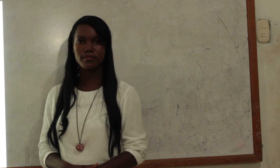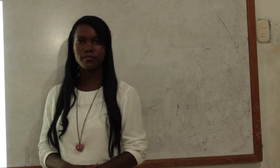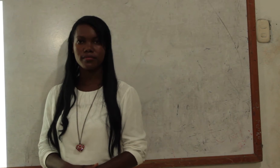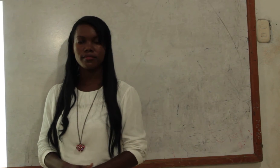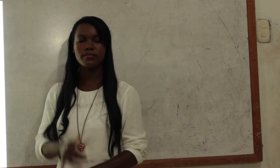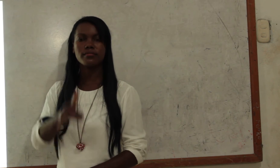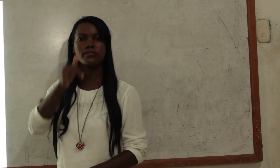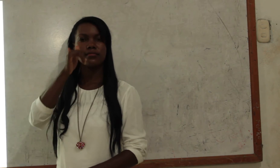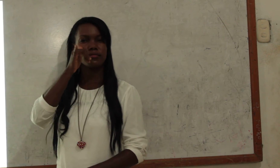Filmadora.